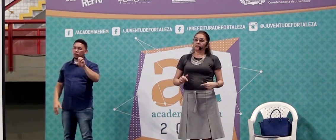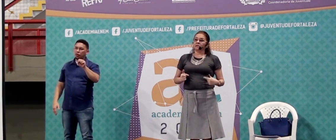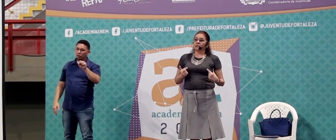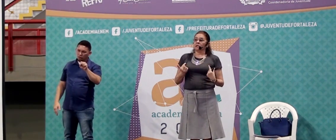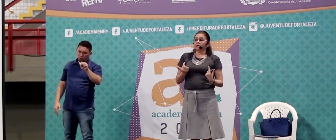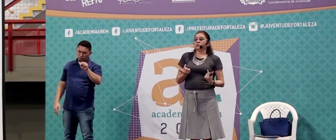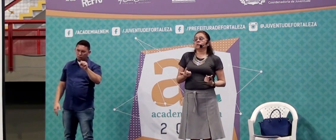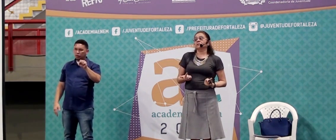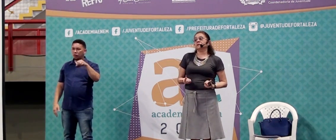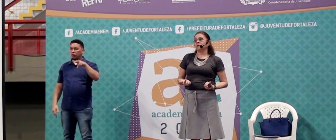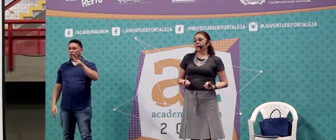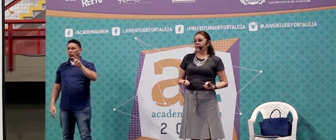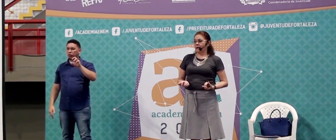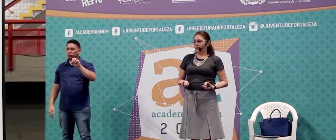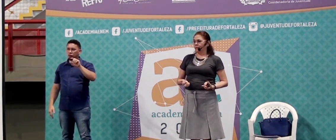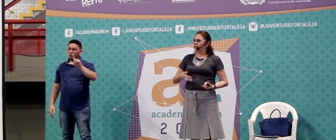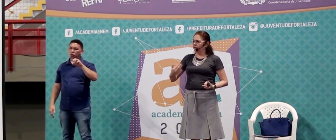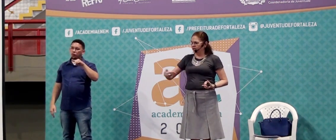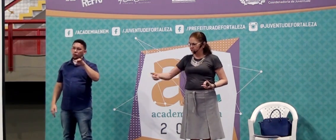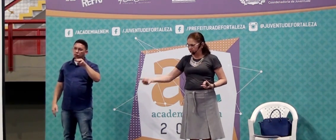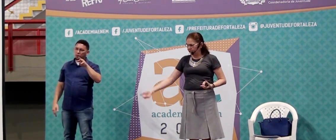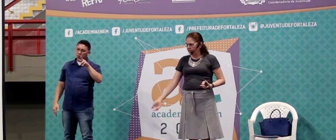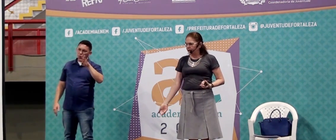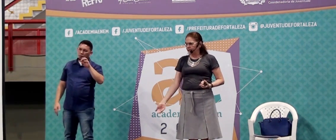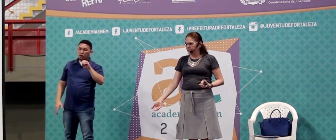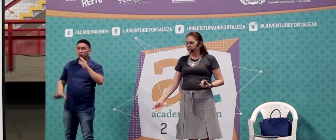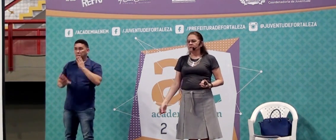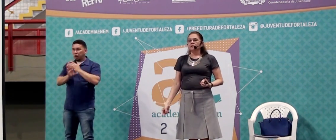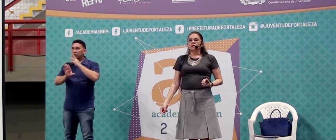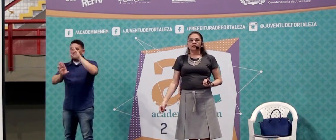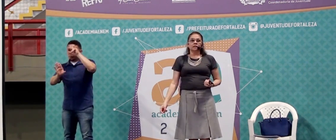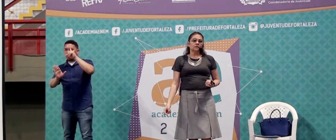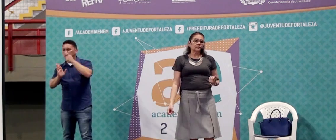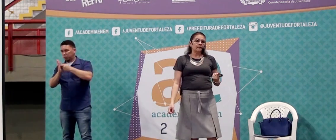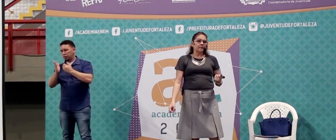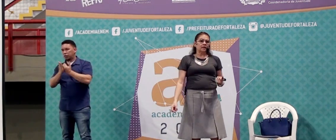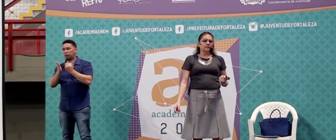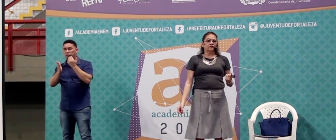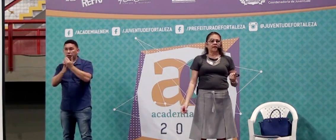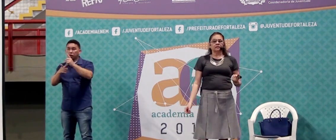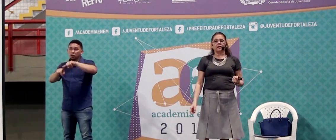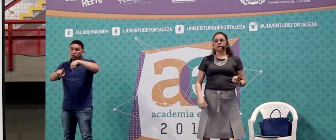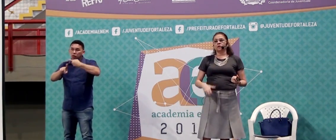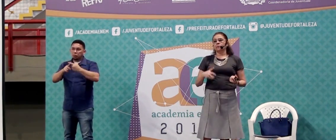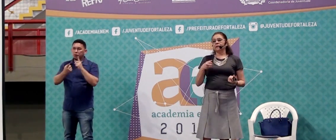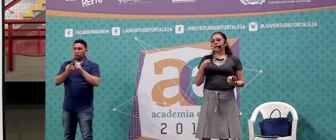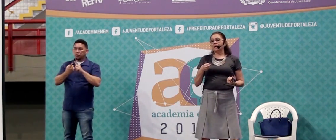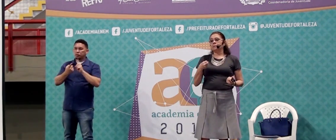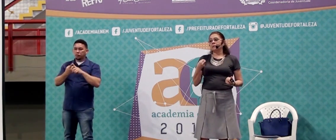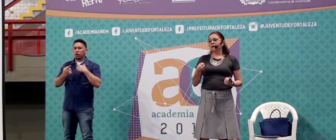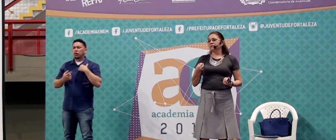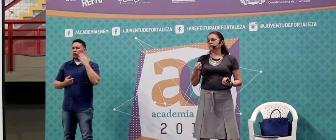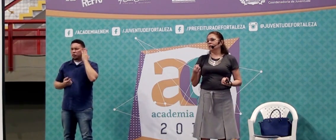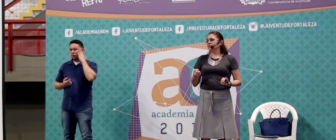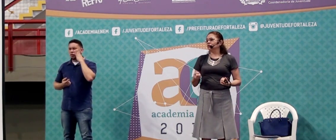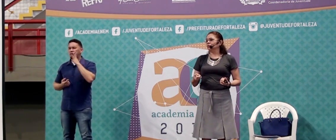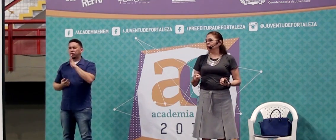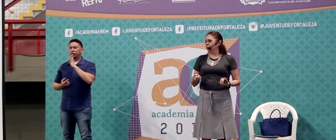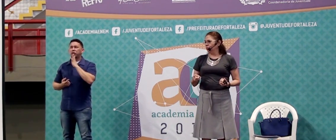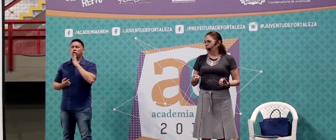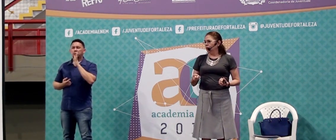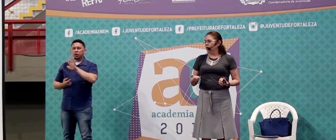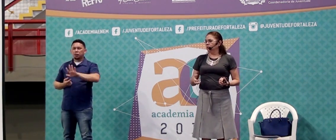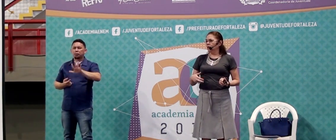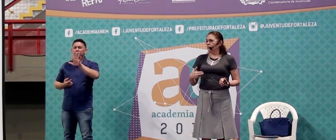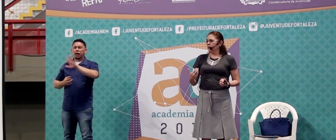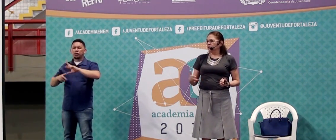correr mais riscos de errar, porque vai escrever mais. E também vai ter que dominar mais o